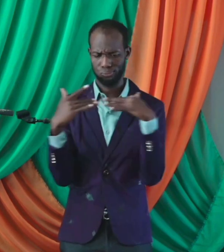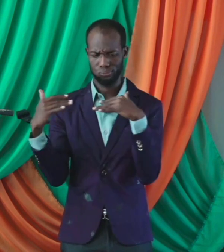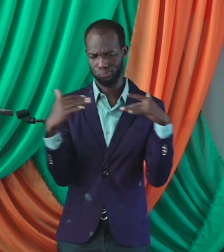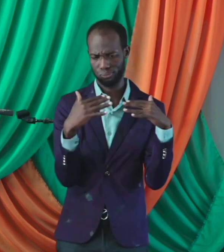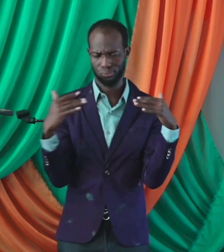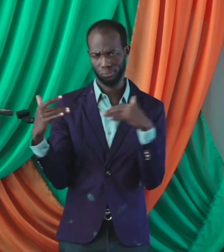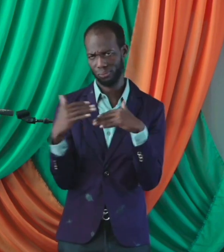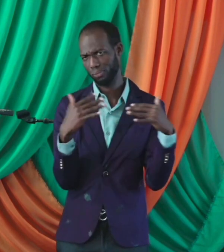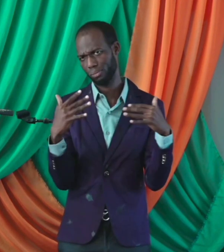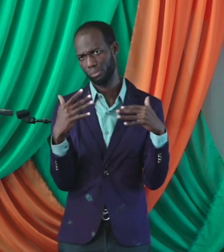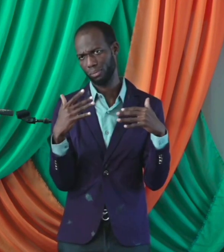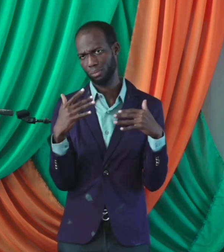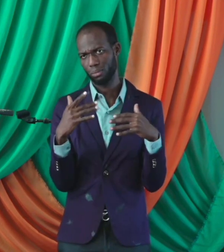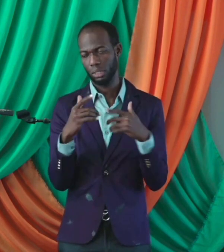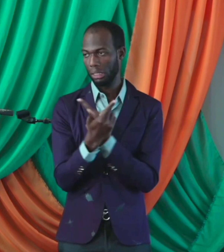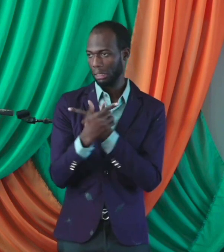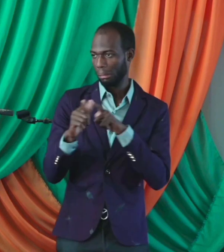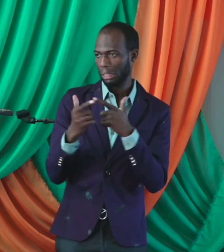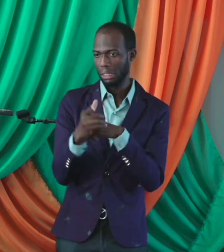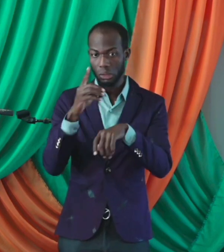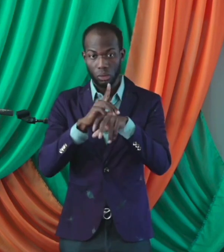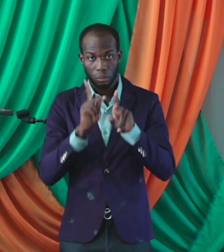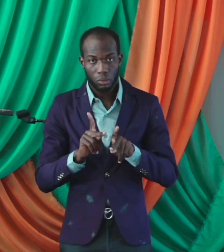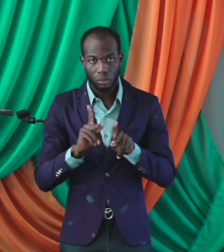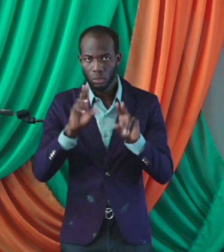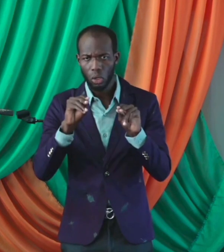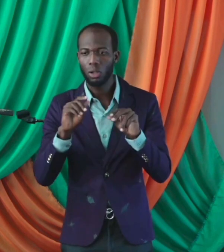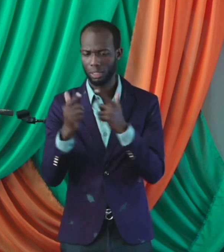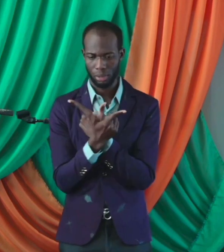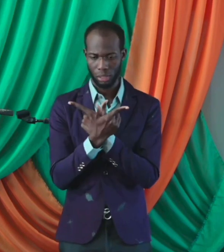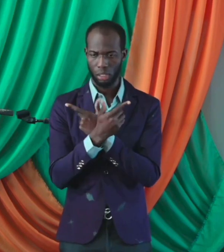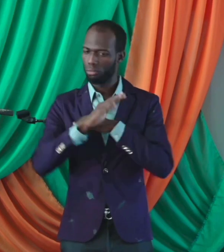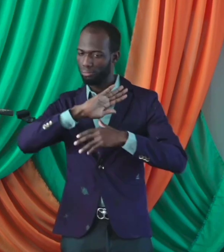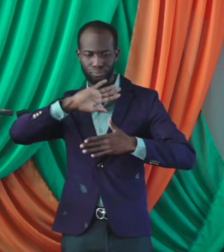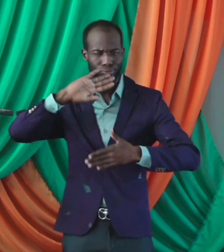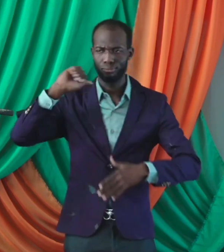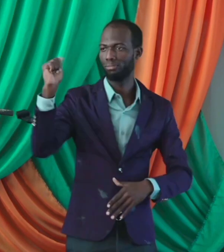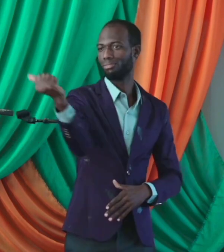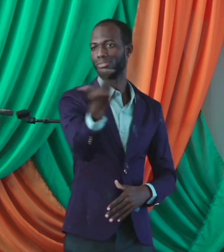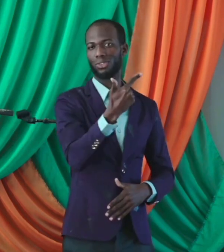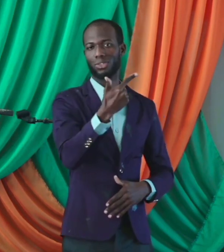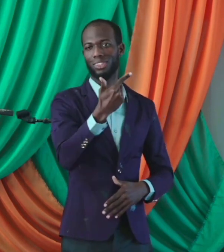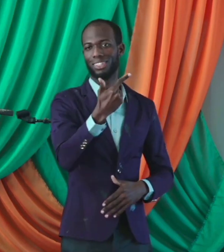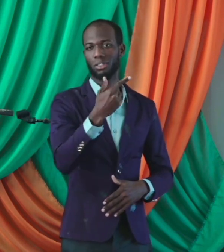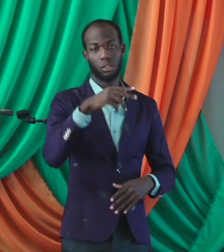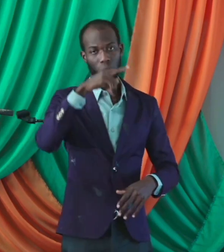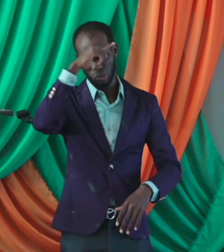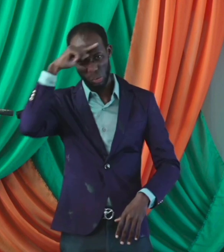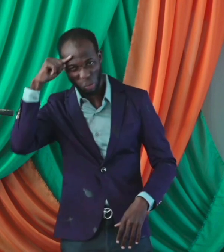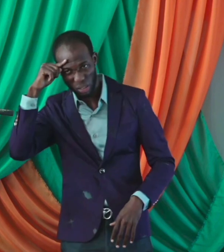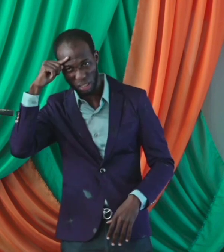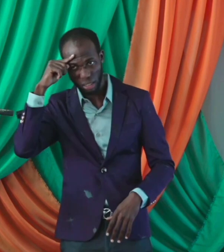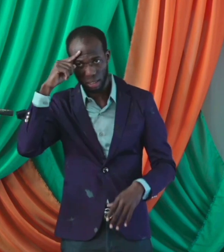sa liberté a, c'est pour liberté pour deux trois monde, pour blanc, son liberté pour tout le monde. Pour dernier monde qui en bas chaîne, pour noir, pour